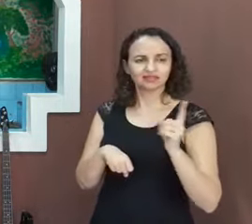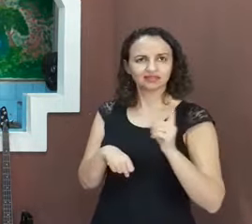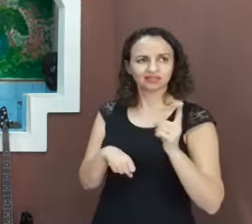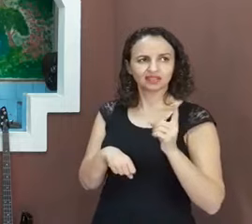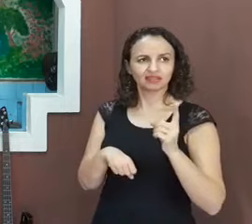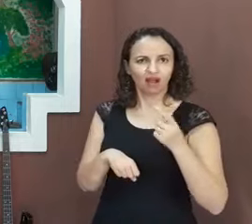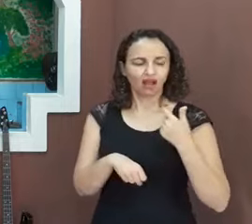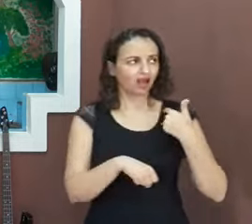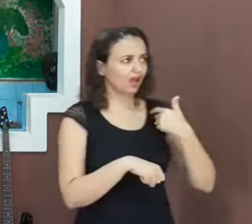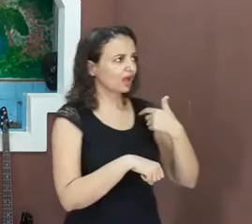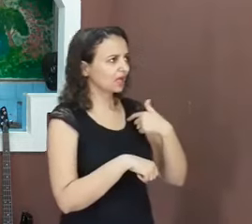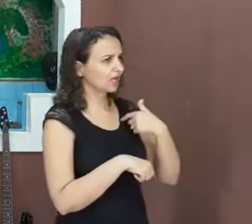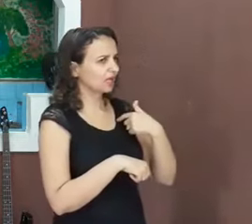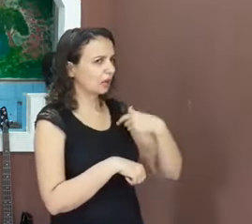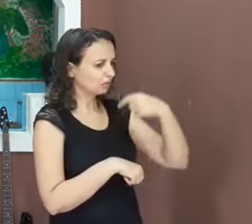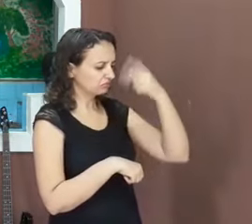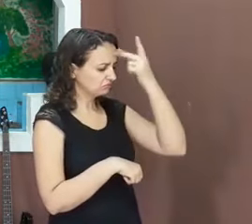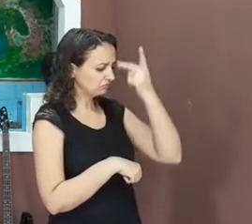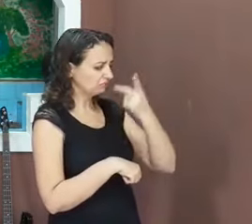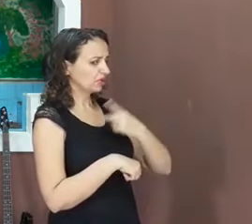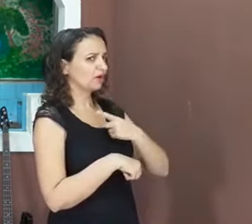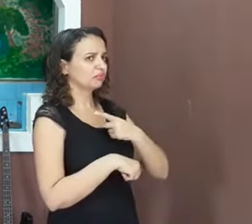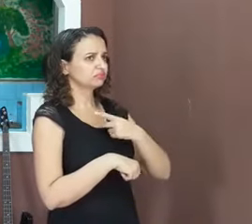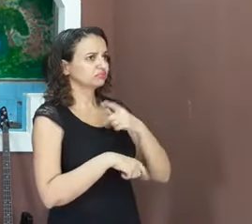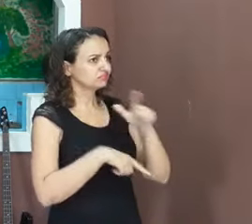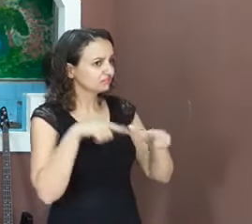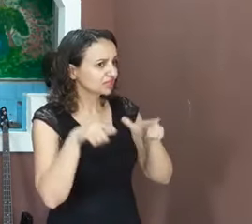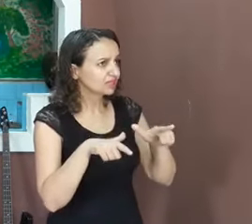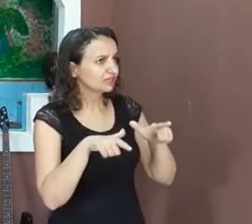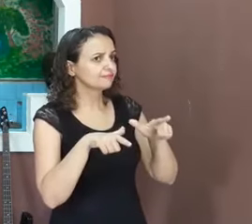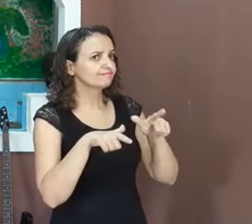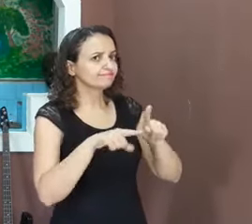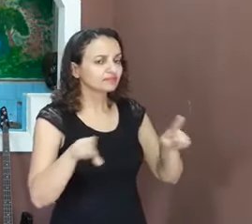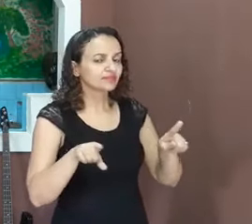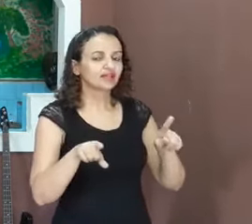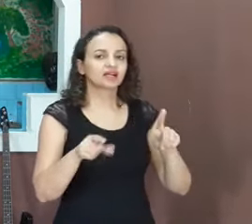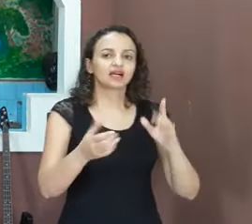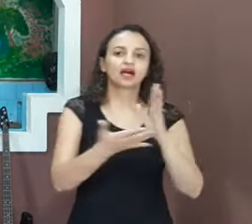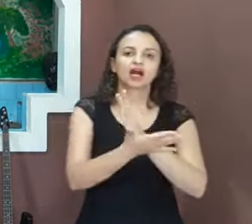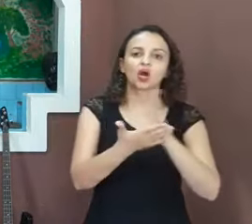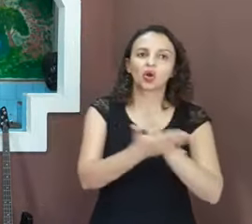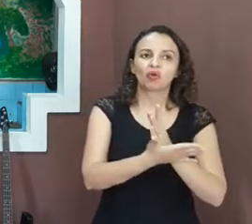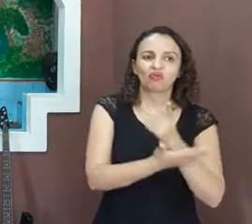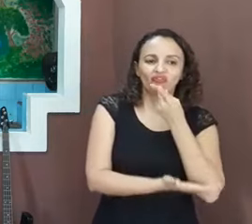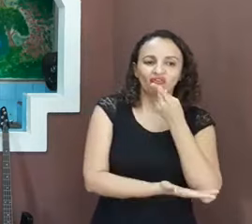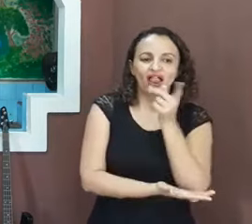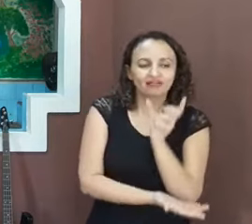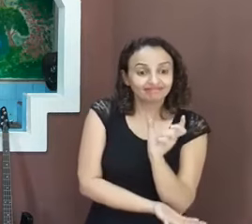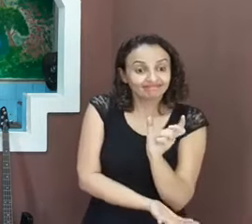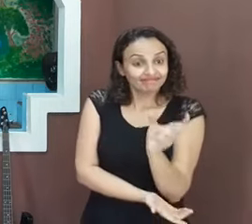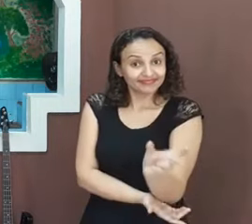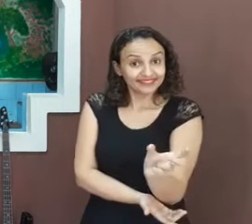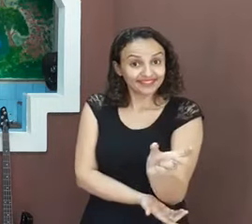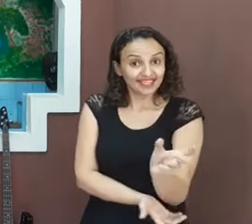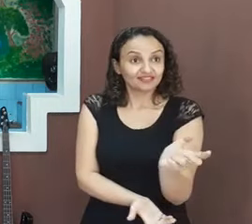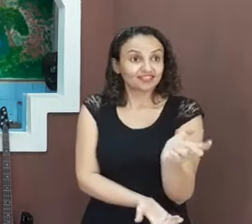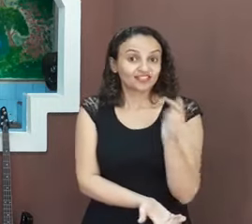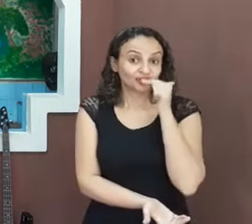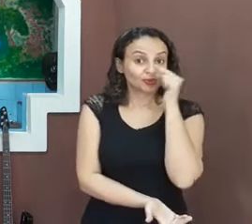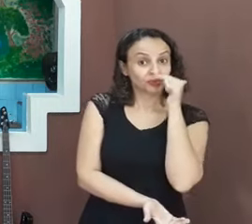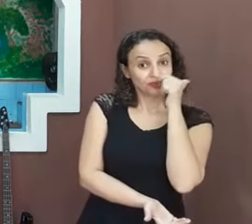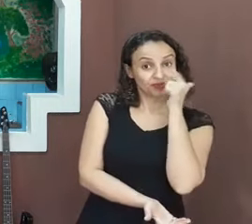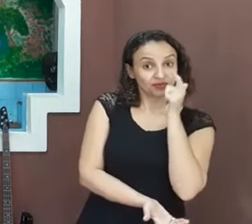Isso não está. Alguns usam uma palavra chique, irmã Elaine. Não está